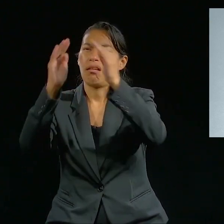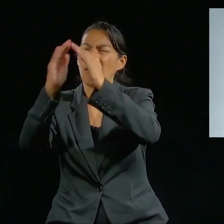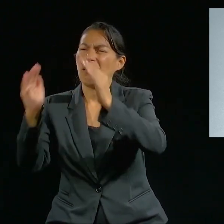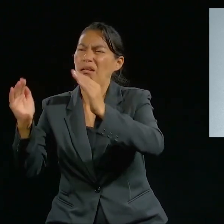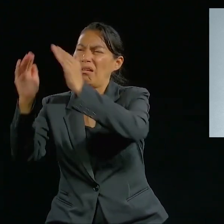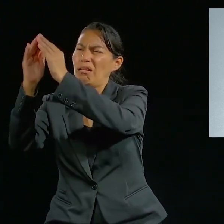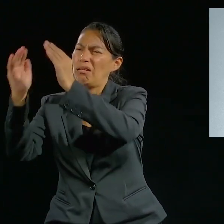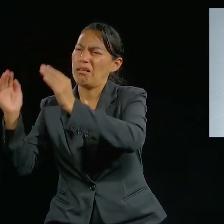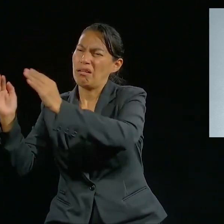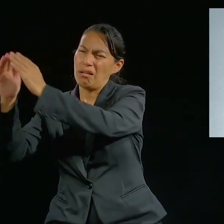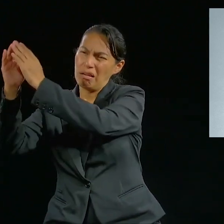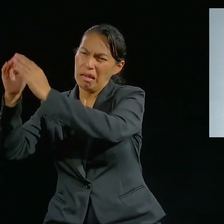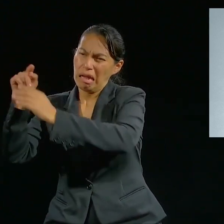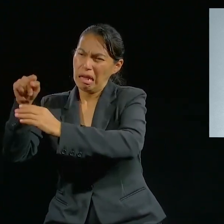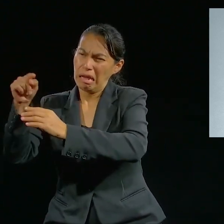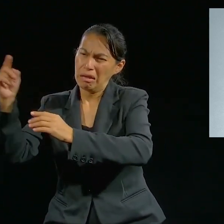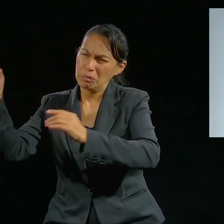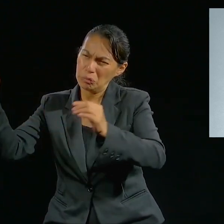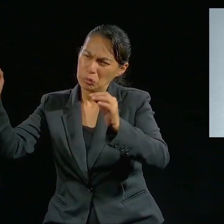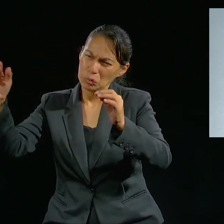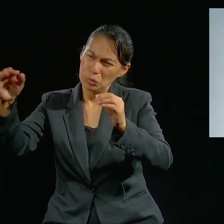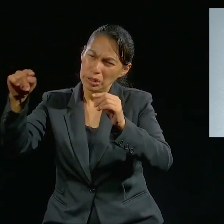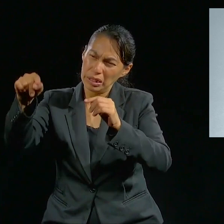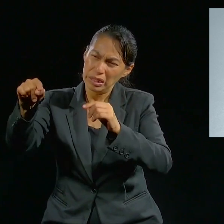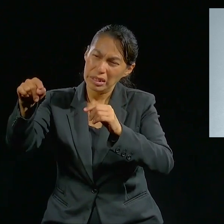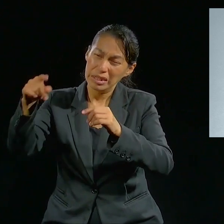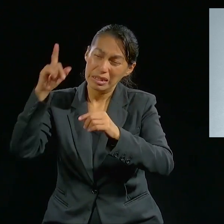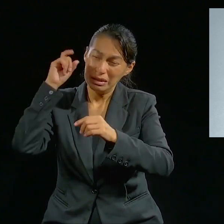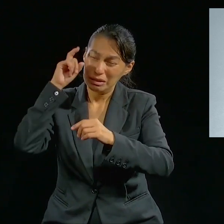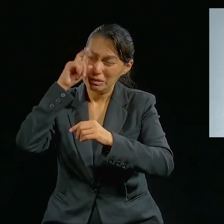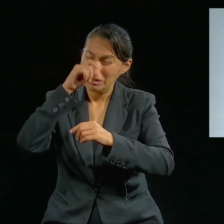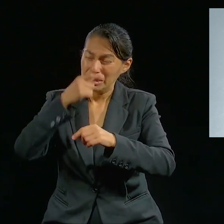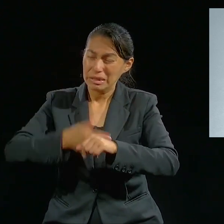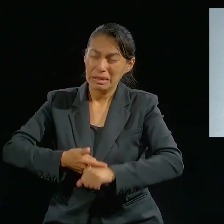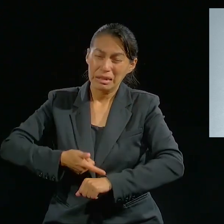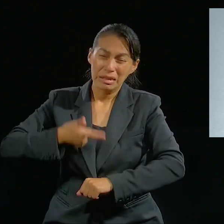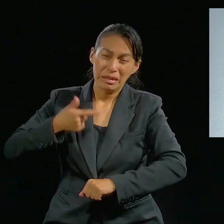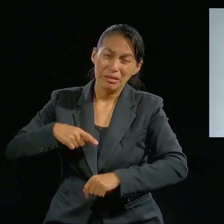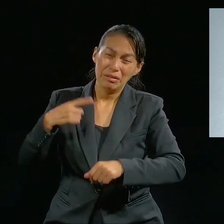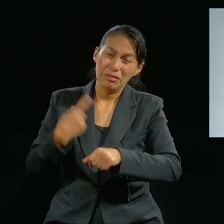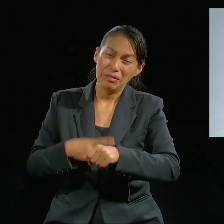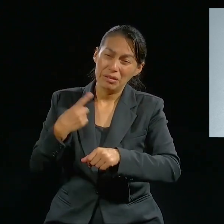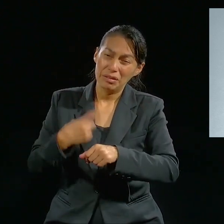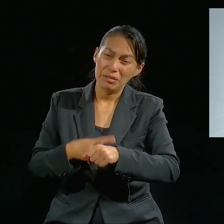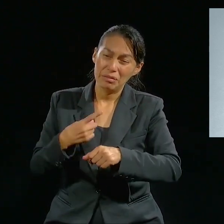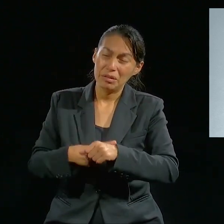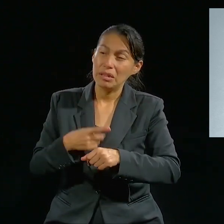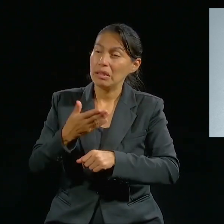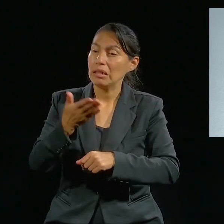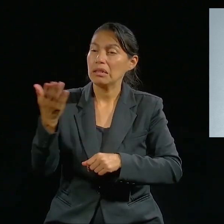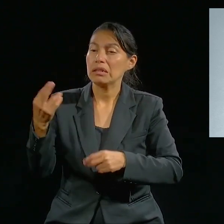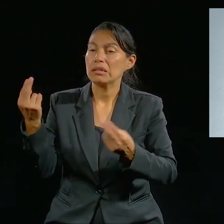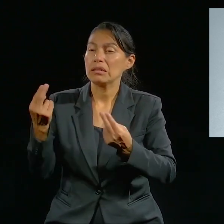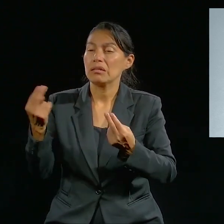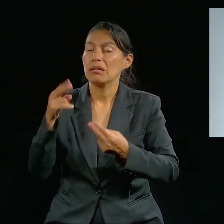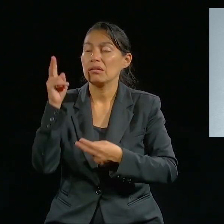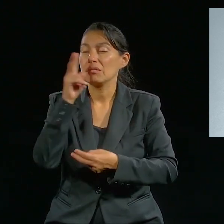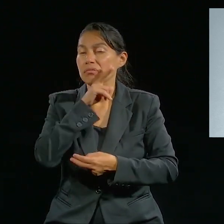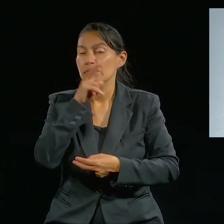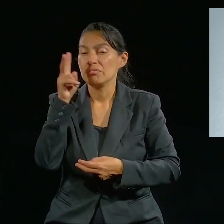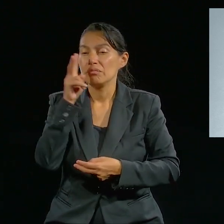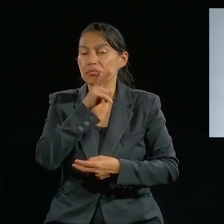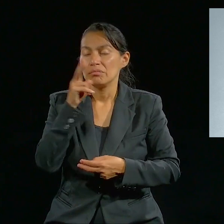la situación que era crítica de los pacientes la cantidad de personas que llegaban a requerir de oxígeno